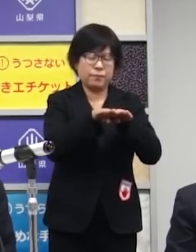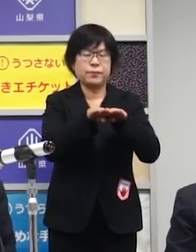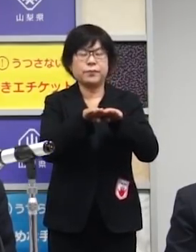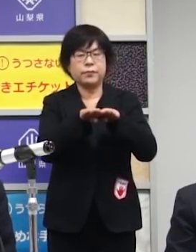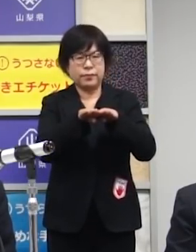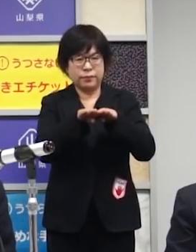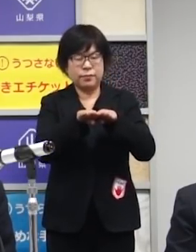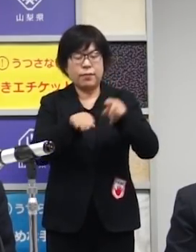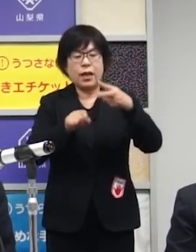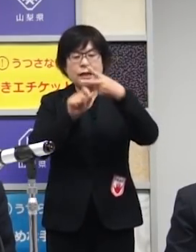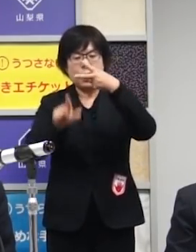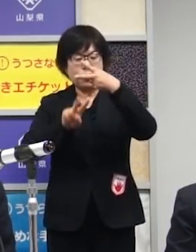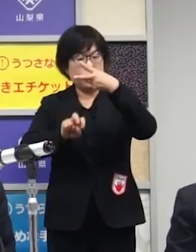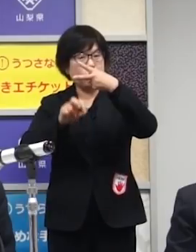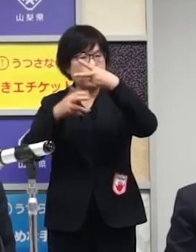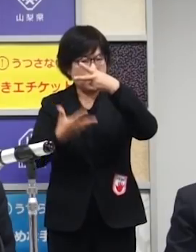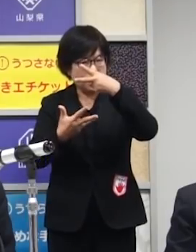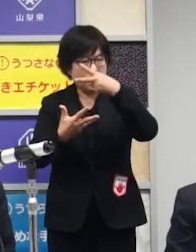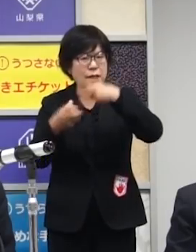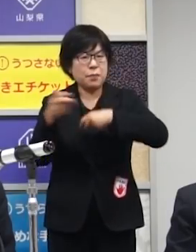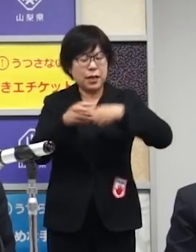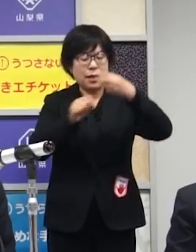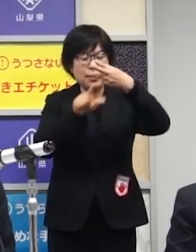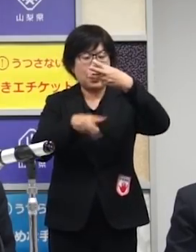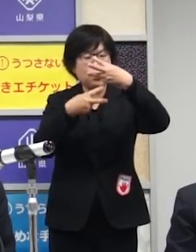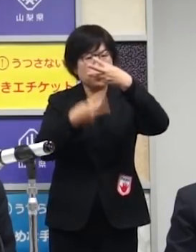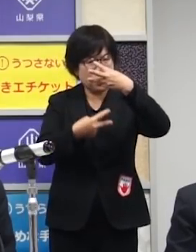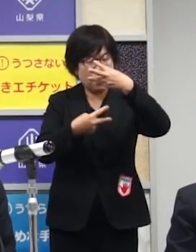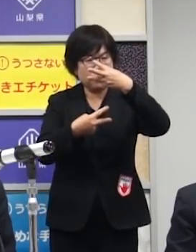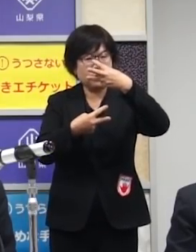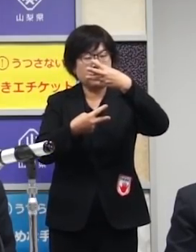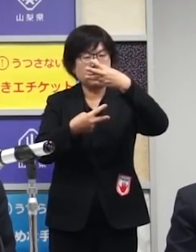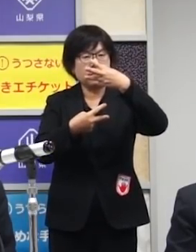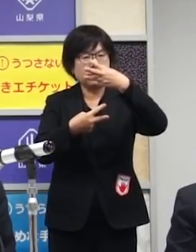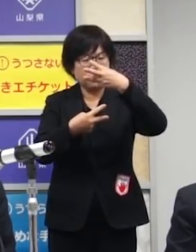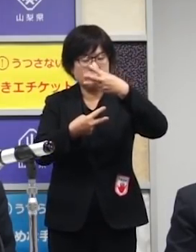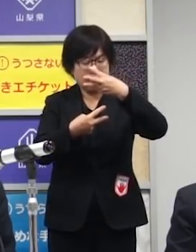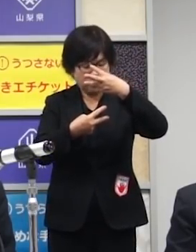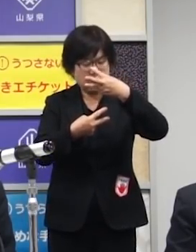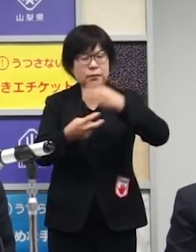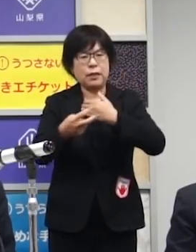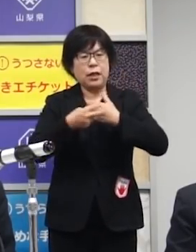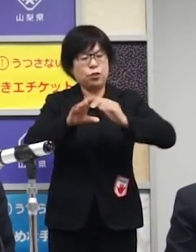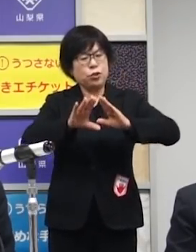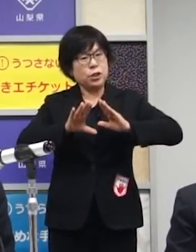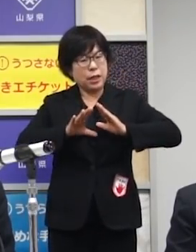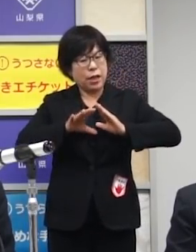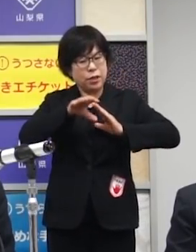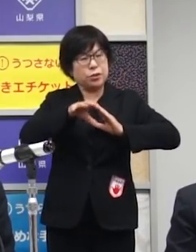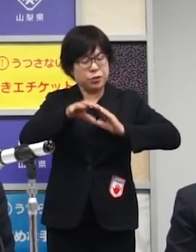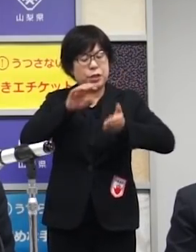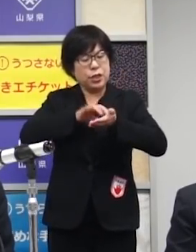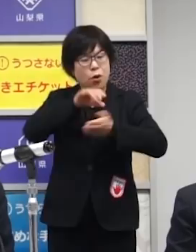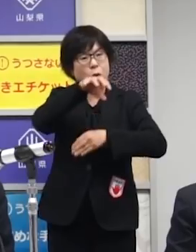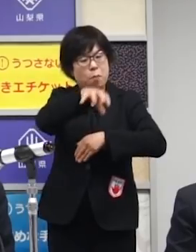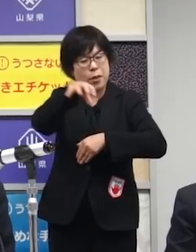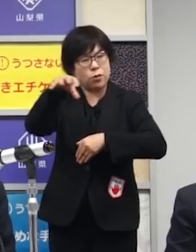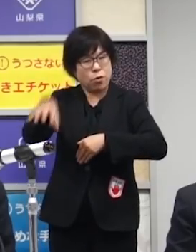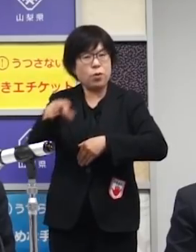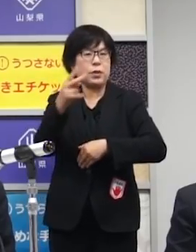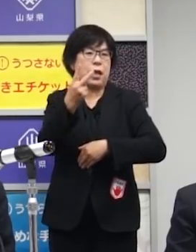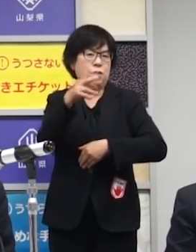また2月28日および3月2日に受診をしております医療機関2カ所につき